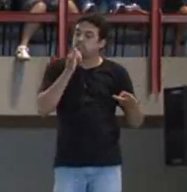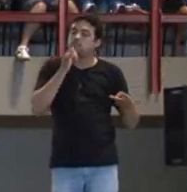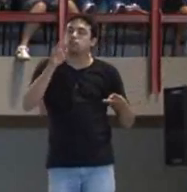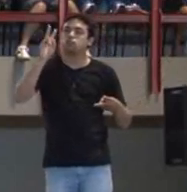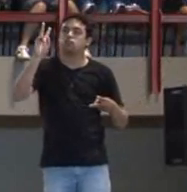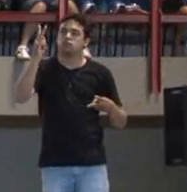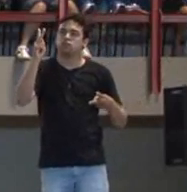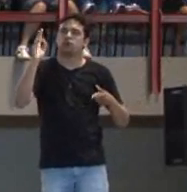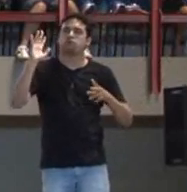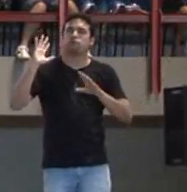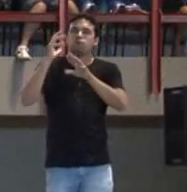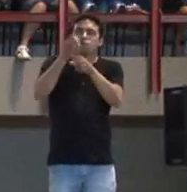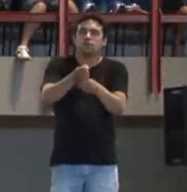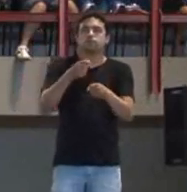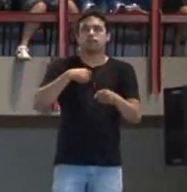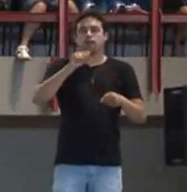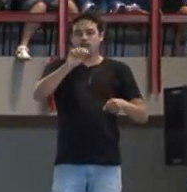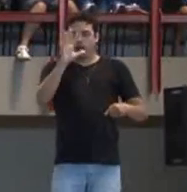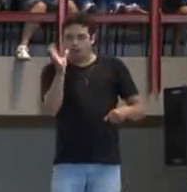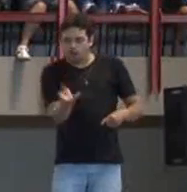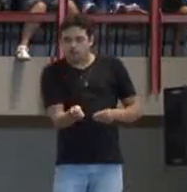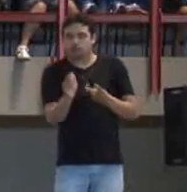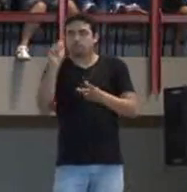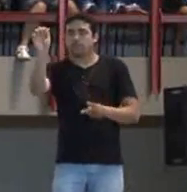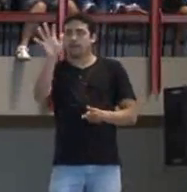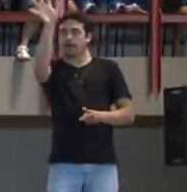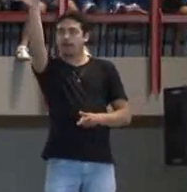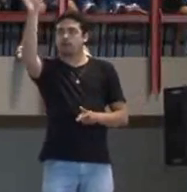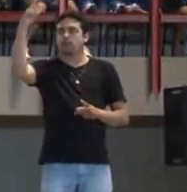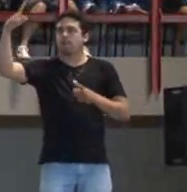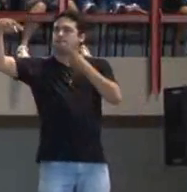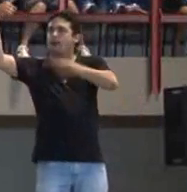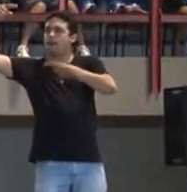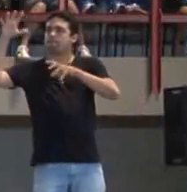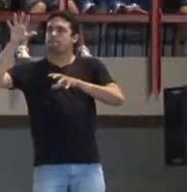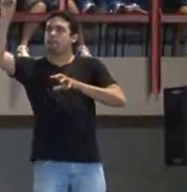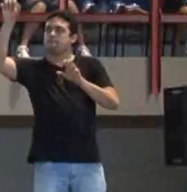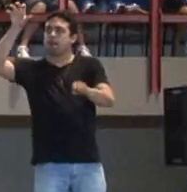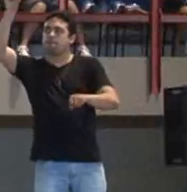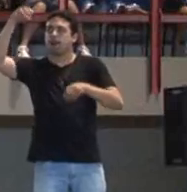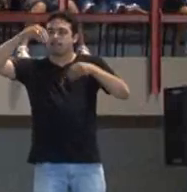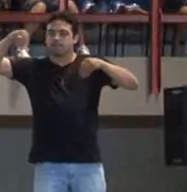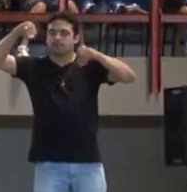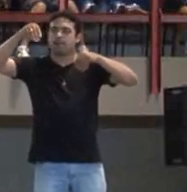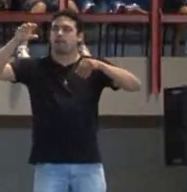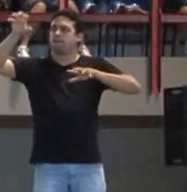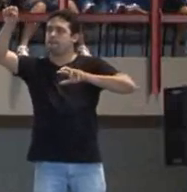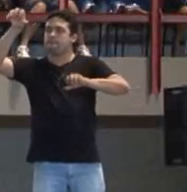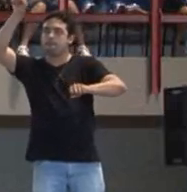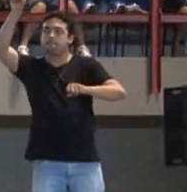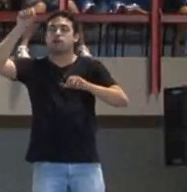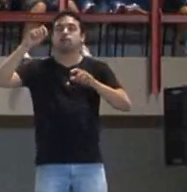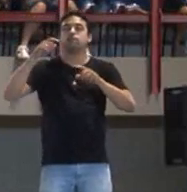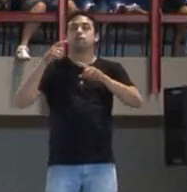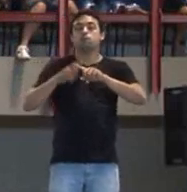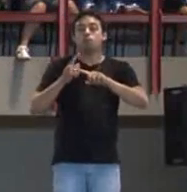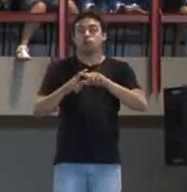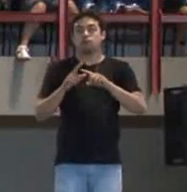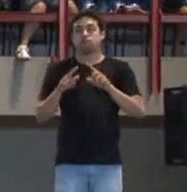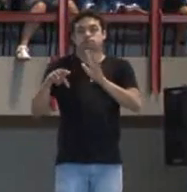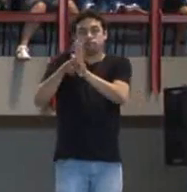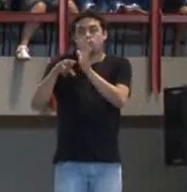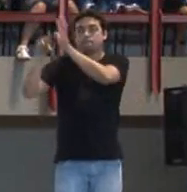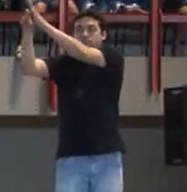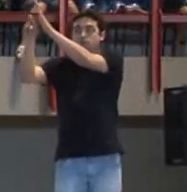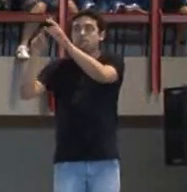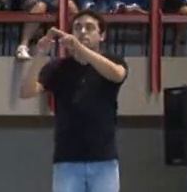história eles brigaram na África e na Ásia por colônias e essas lutas pelas colônias pelo neocolonialismo